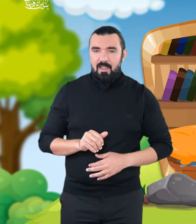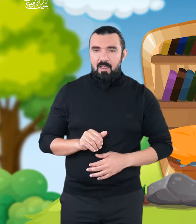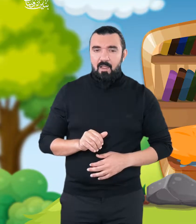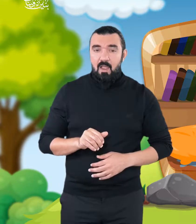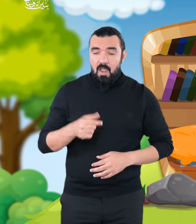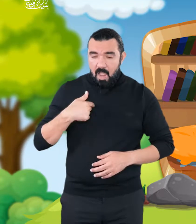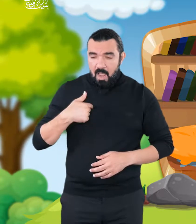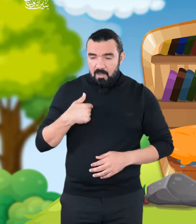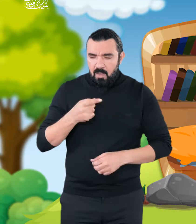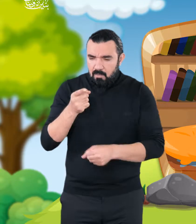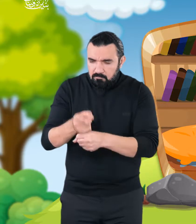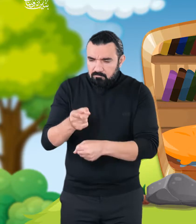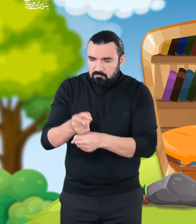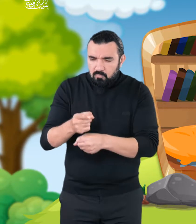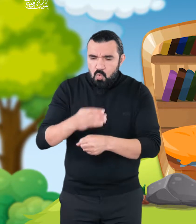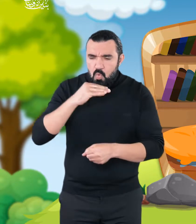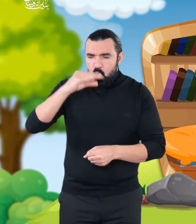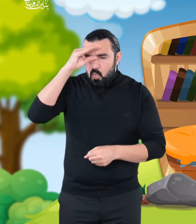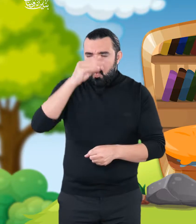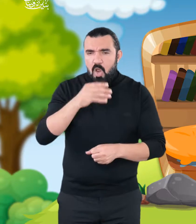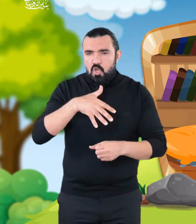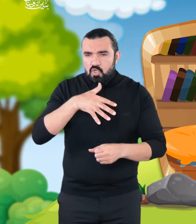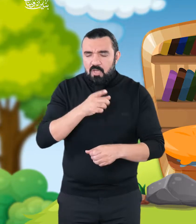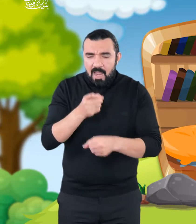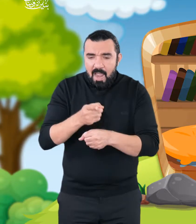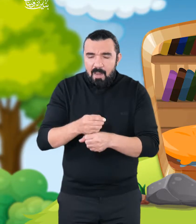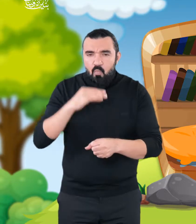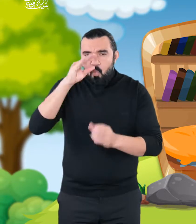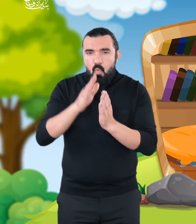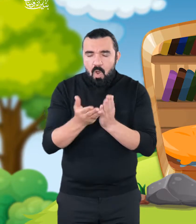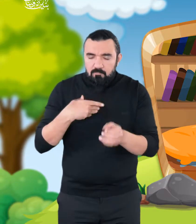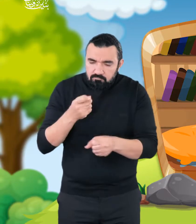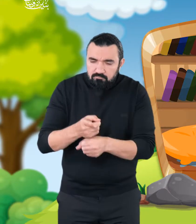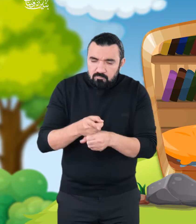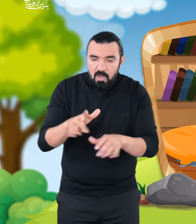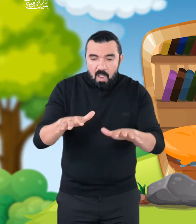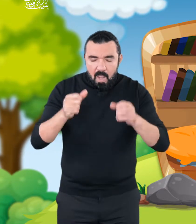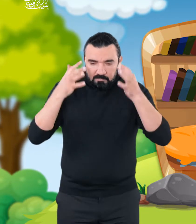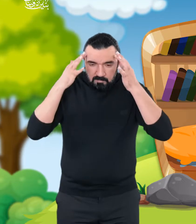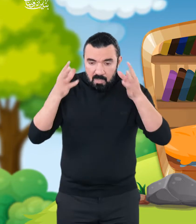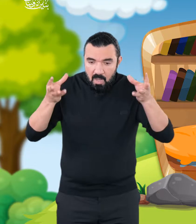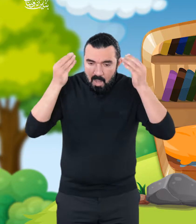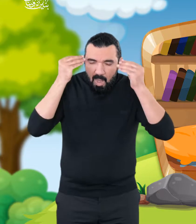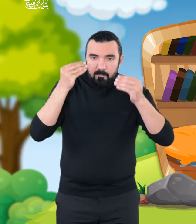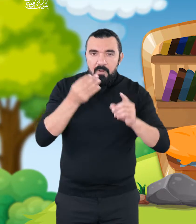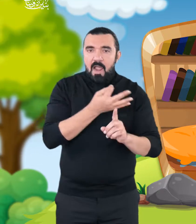انتهيت من حفظ القرآن الكريم وأرى فيك ذكاء وقدرة على الفهم